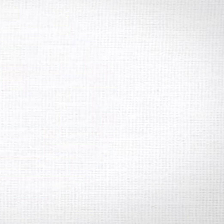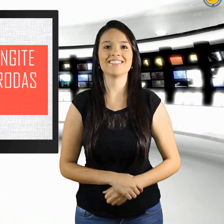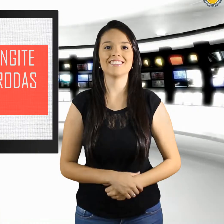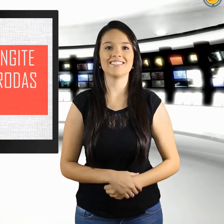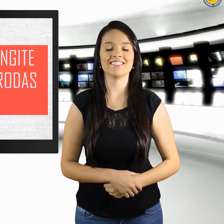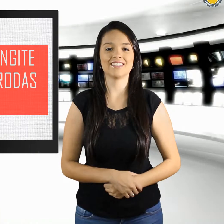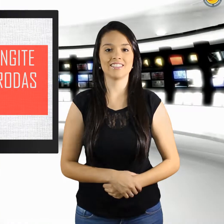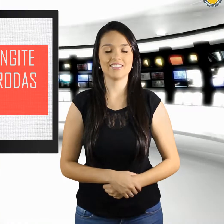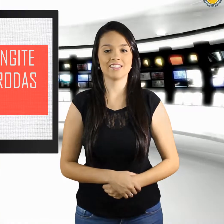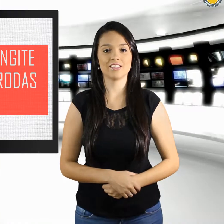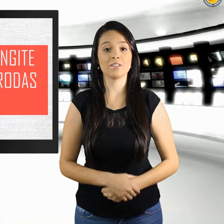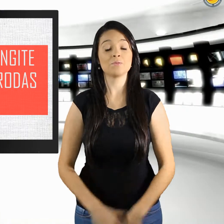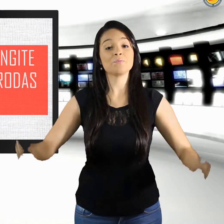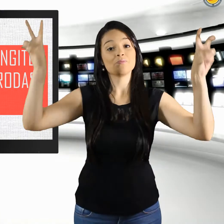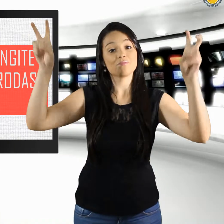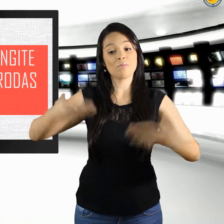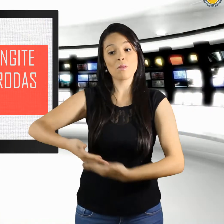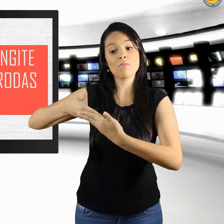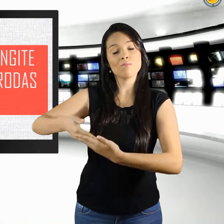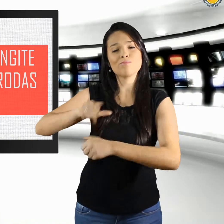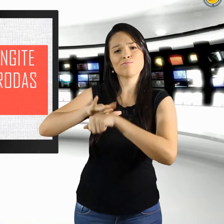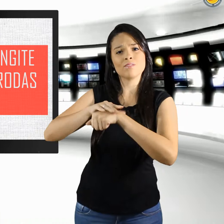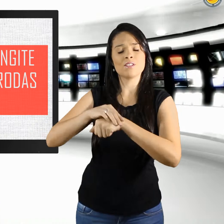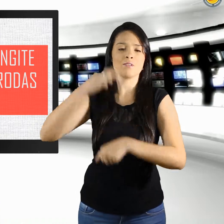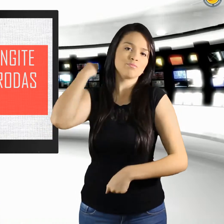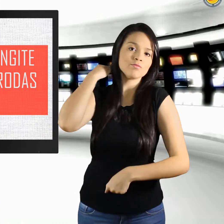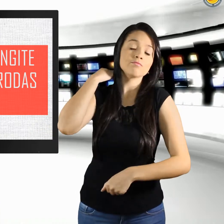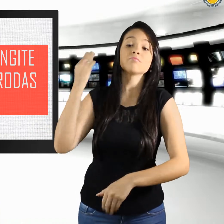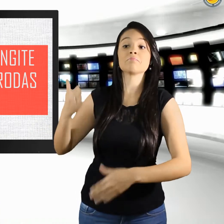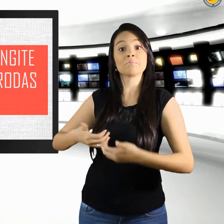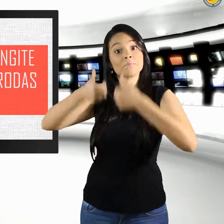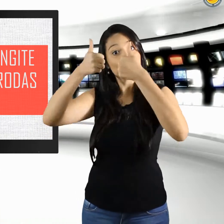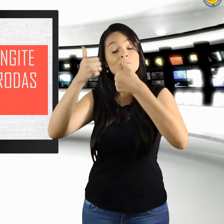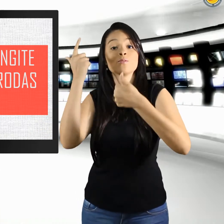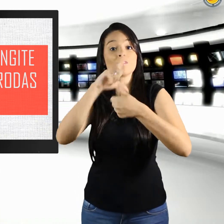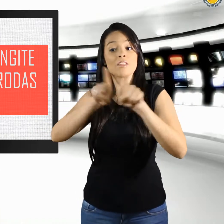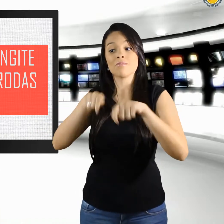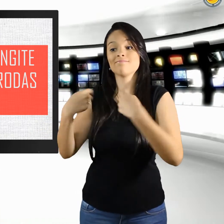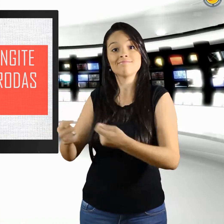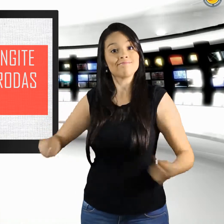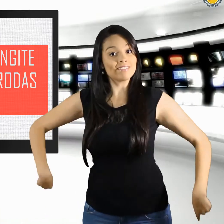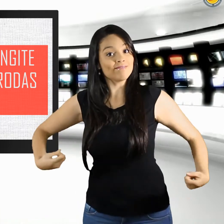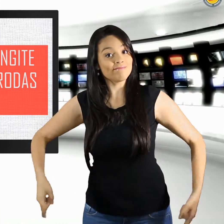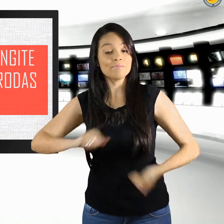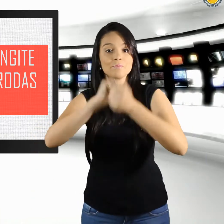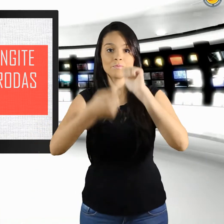o BB supera meningite e ganha cadeira de rodas adaptadas a meningite é uma infecção